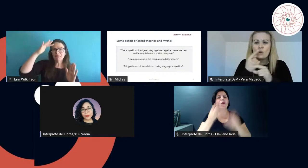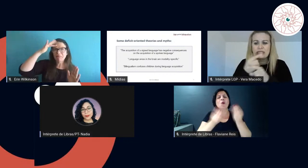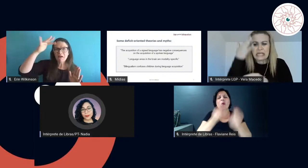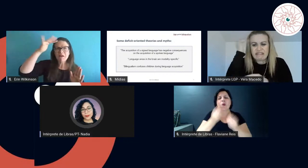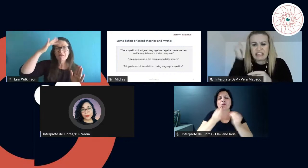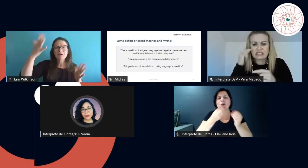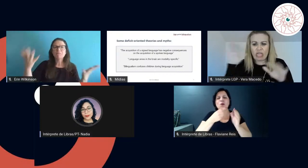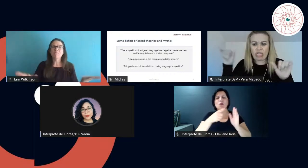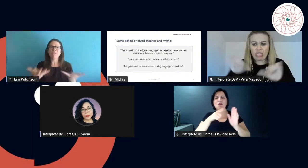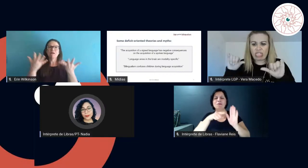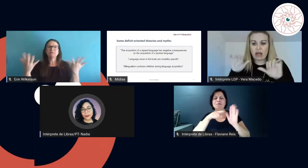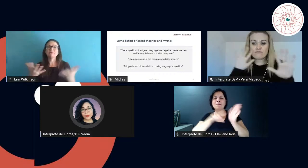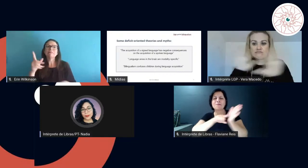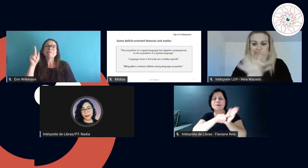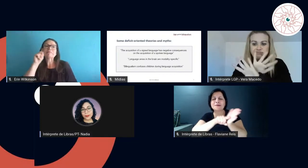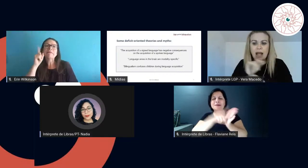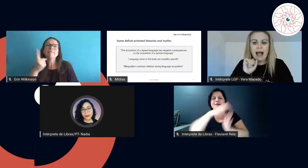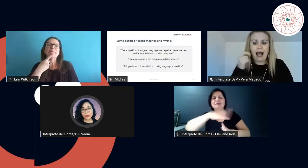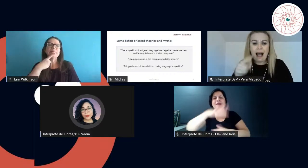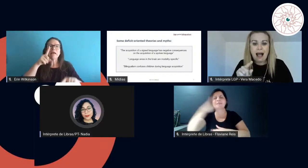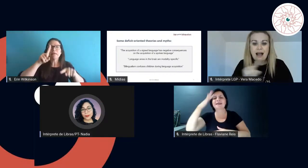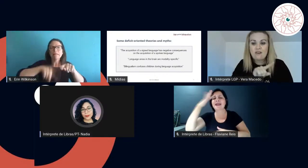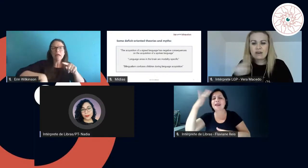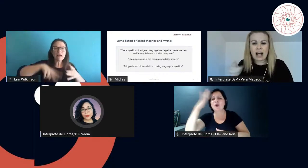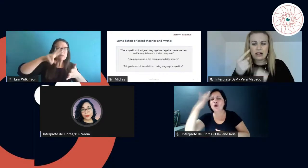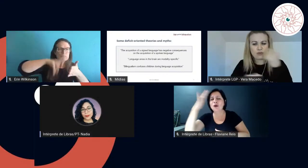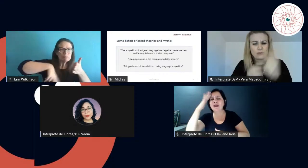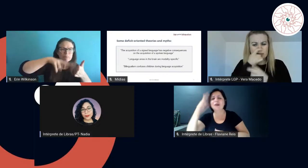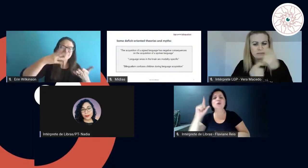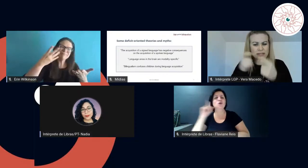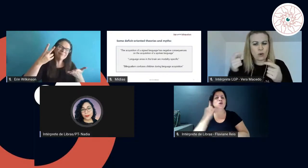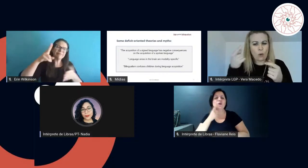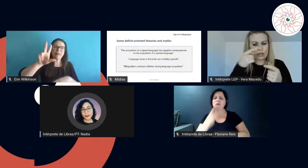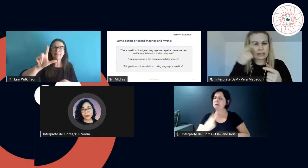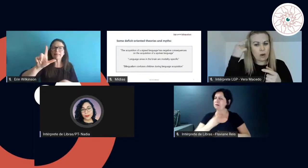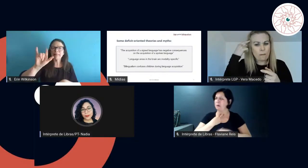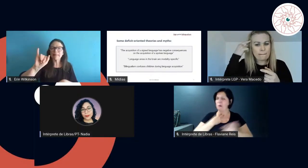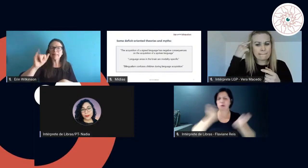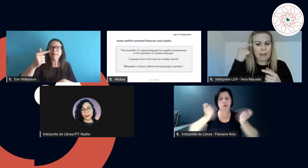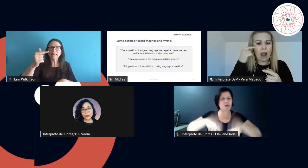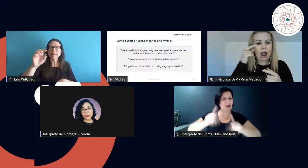Excelente. vocês, eh, algumas pessoas podem